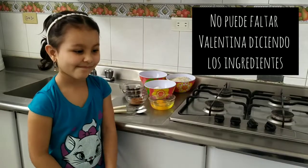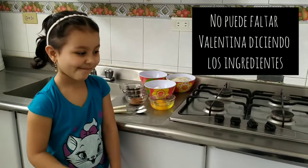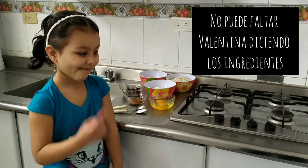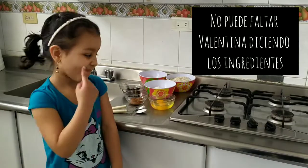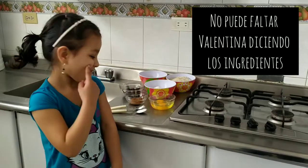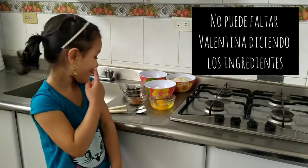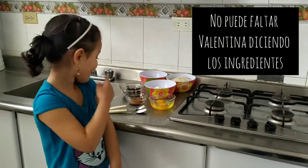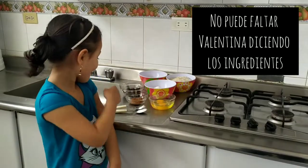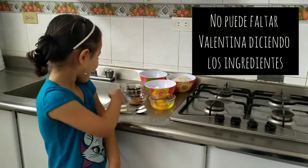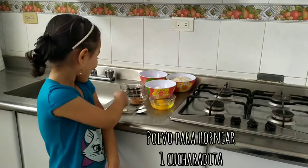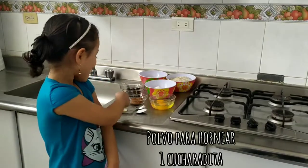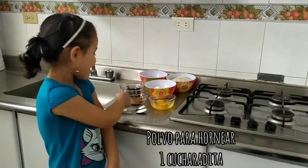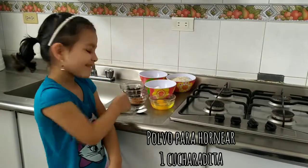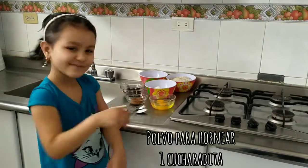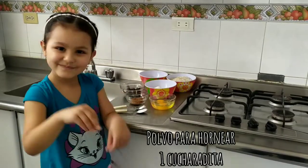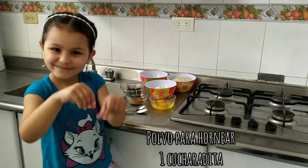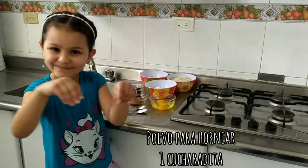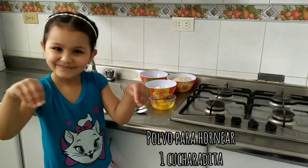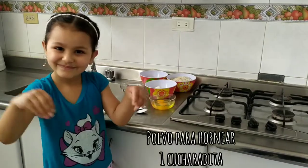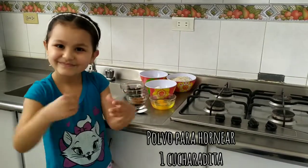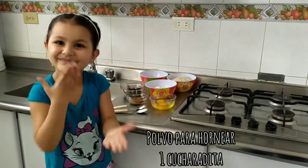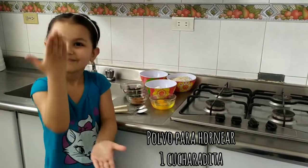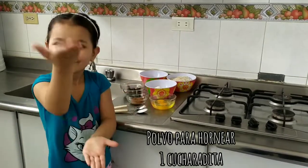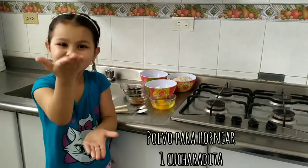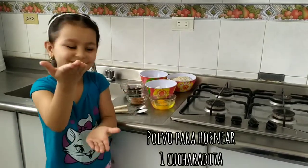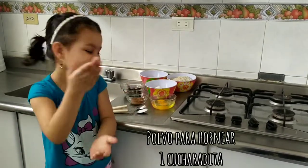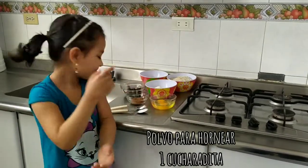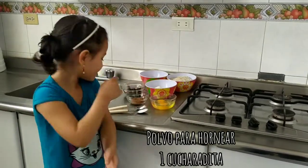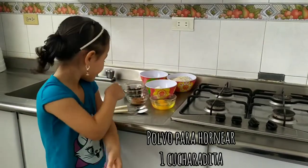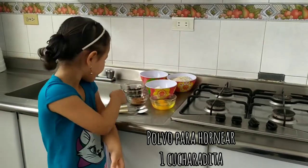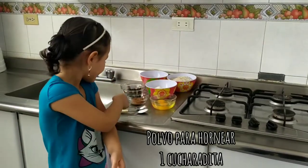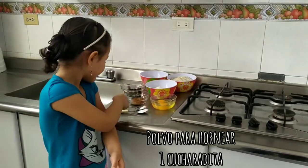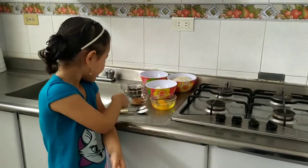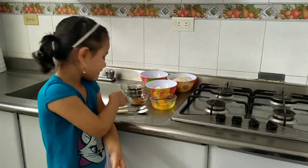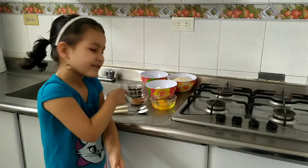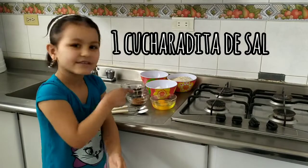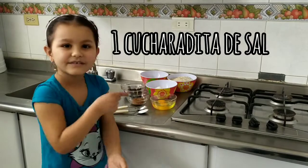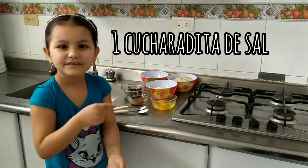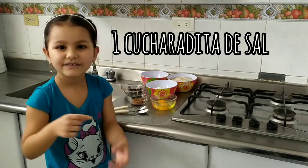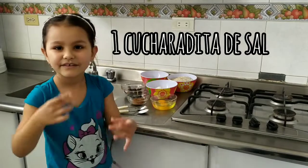Miren, polvito para hornear. Son sal,